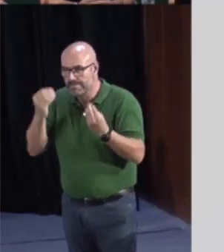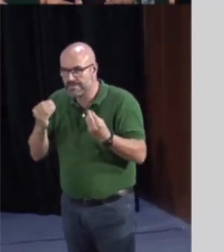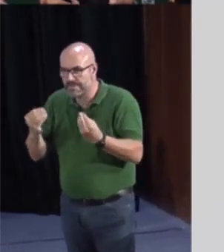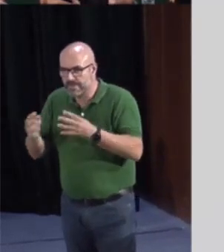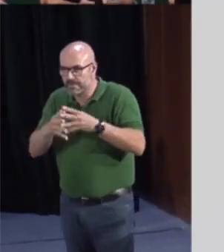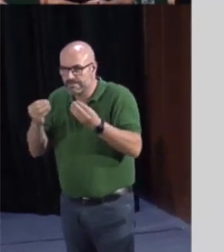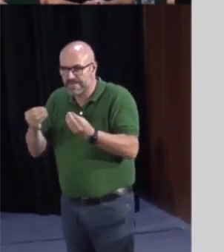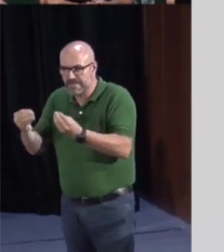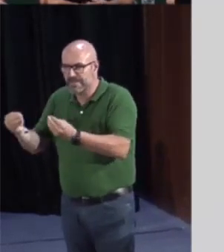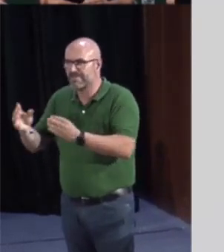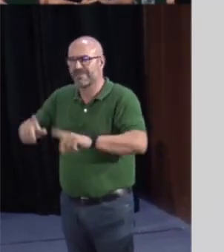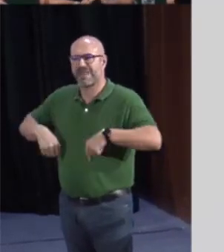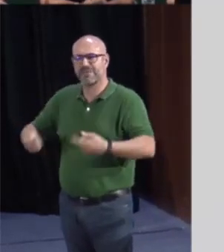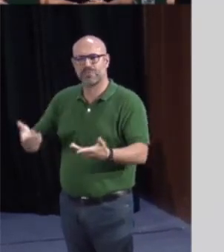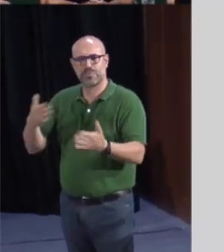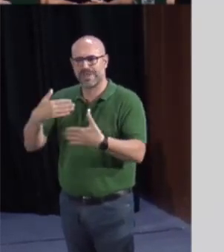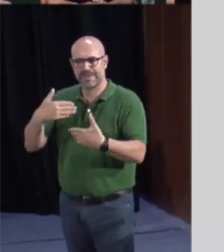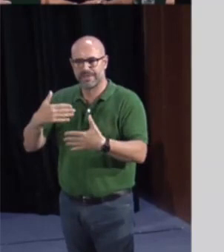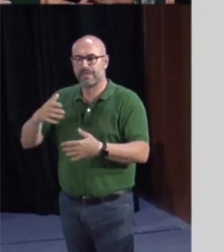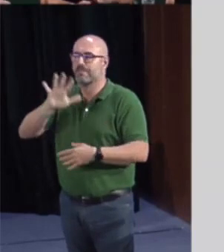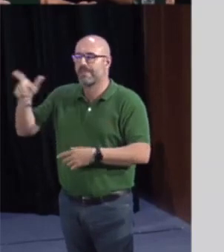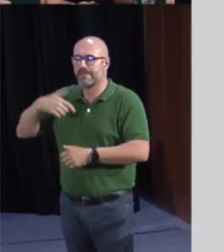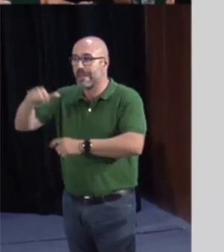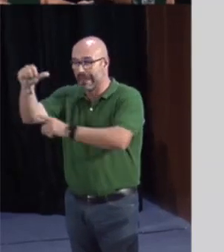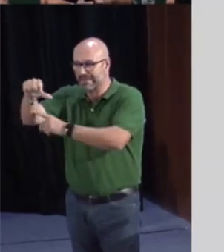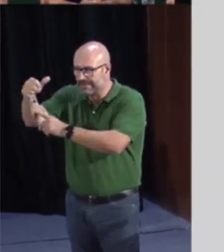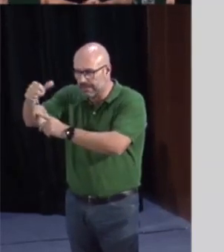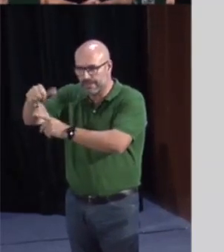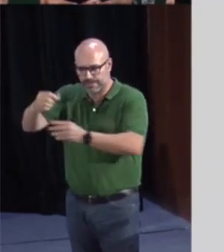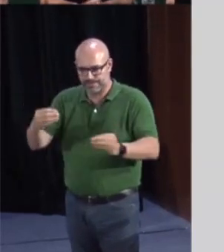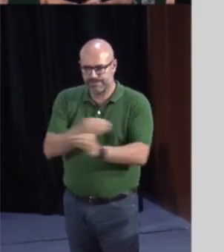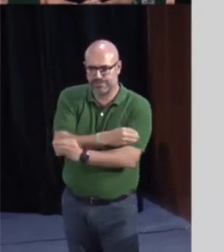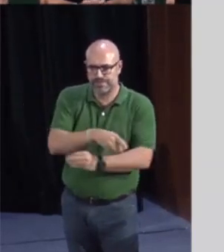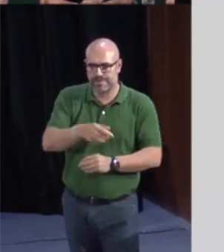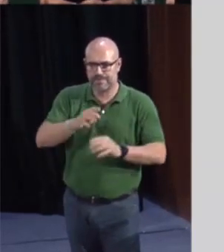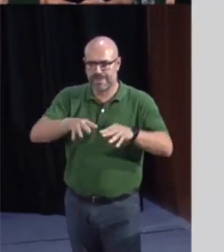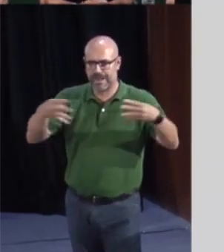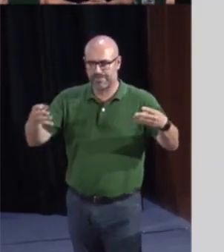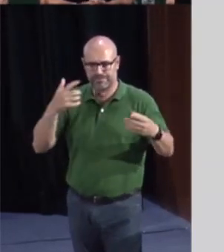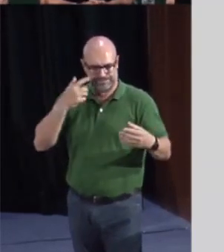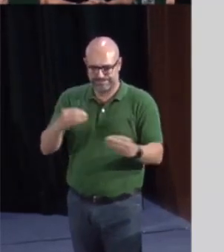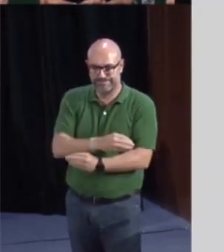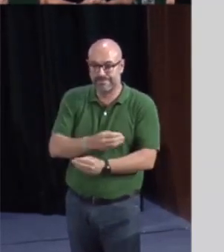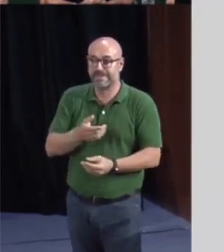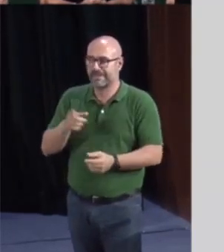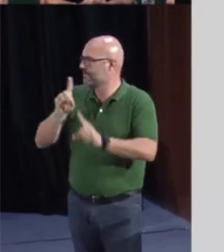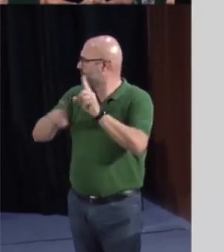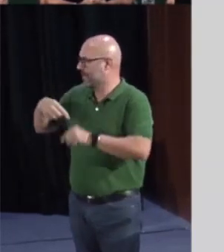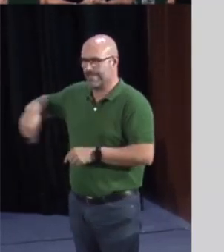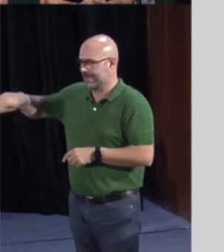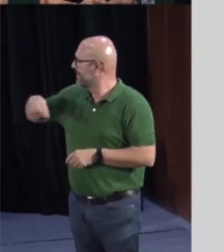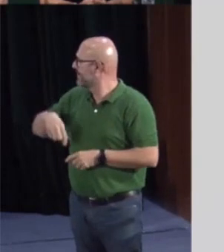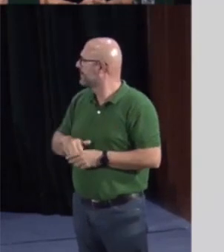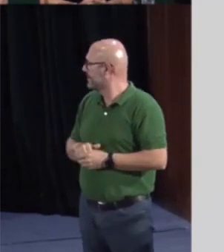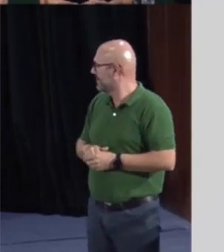memoria. Actualmente, ¿qué es lo que hacemos? Pues la parte de comprensión la dividimos en 4 partes y la primera de ellas es